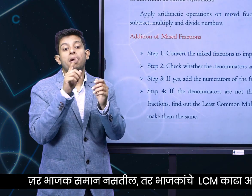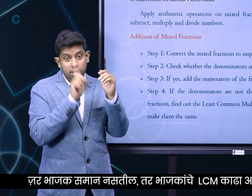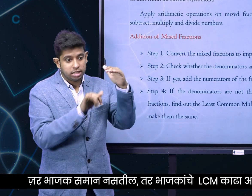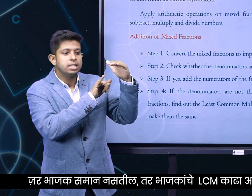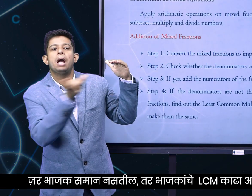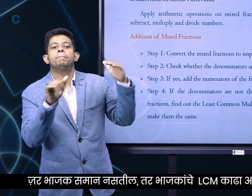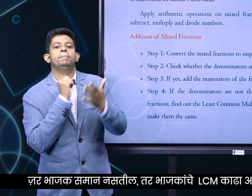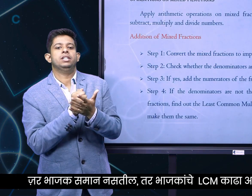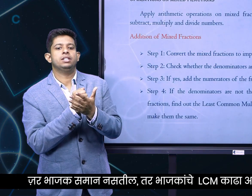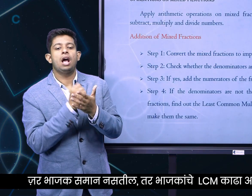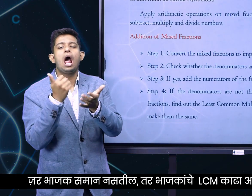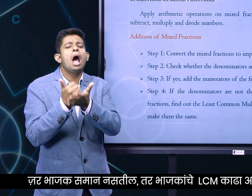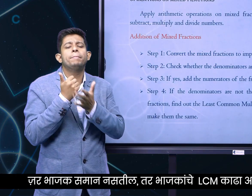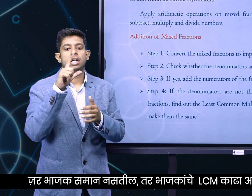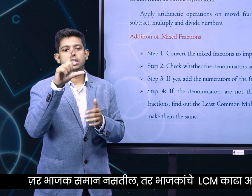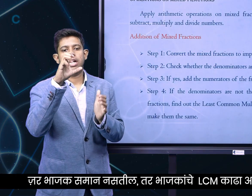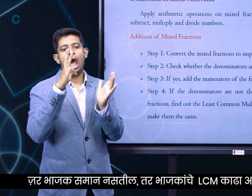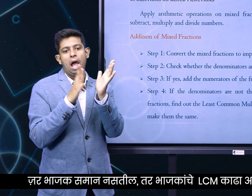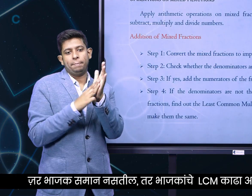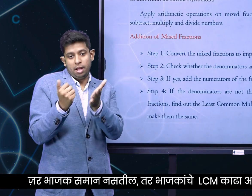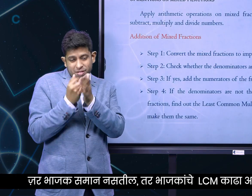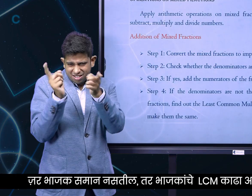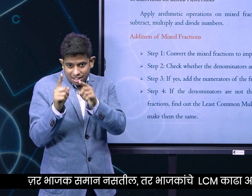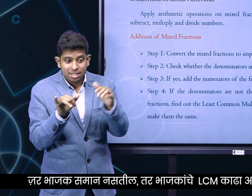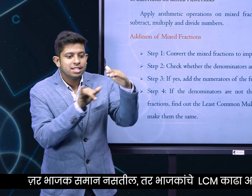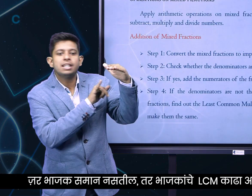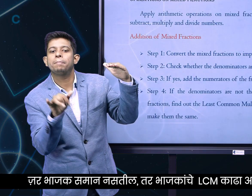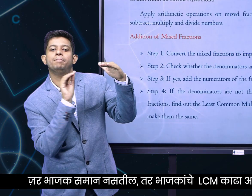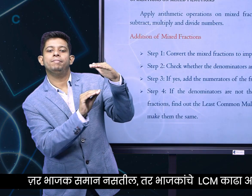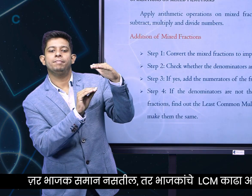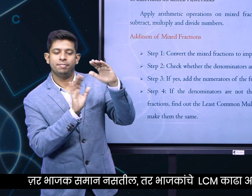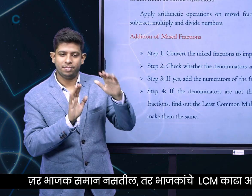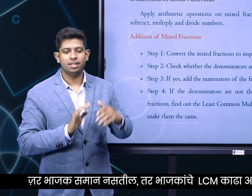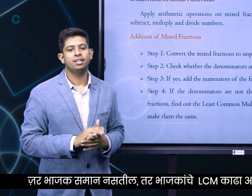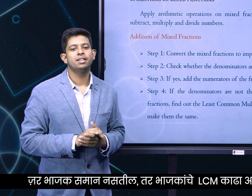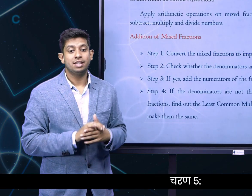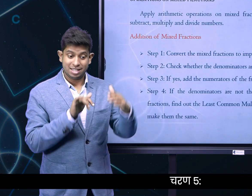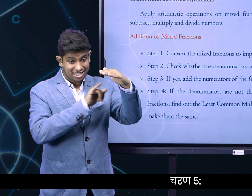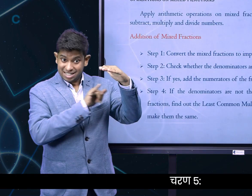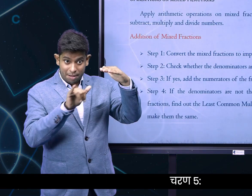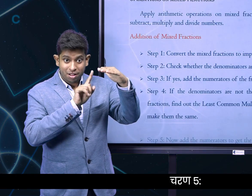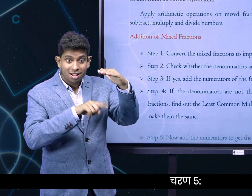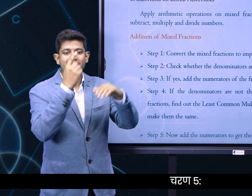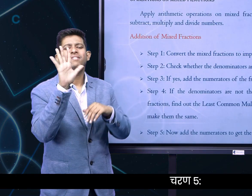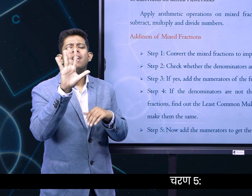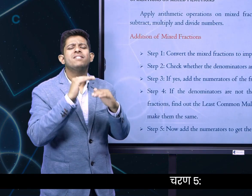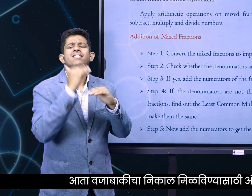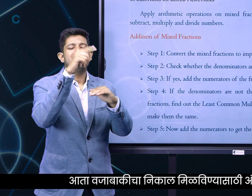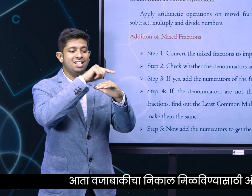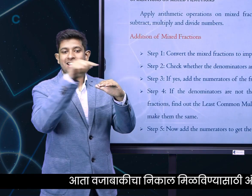एलसीएम शोधा आणि त्यांना समान करा. चरण 5. आता